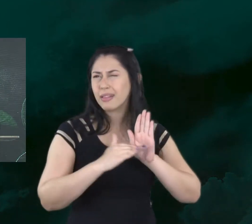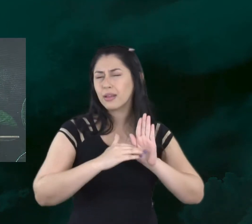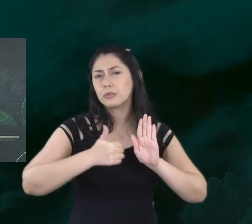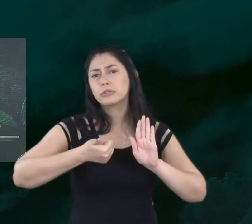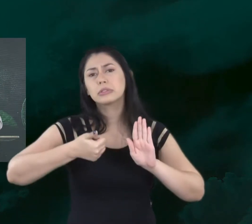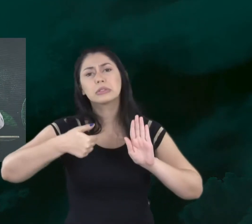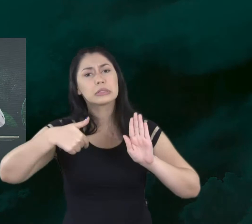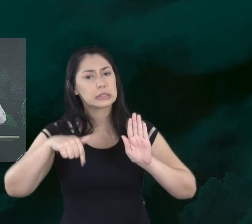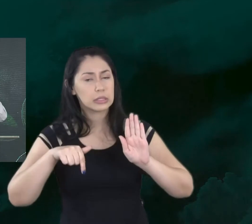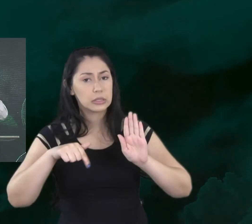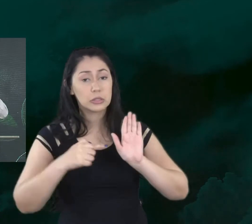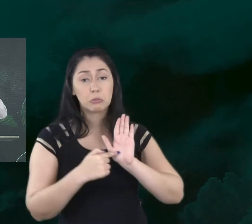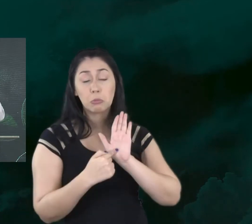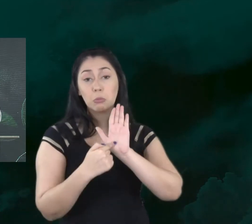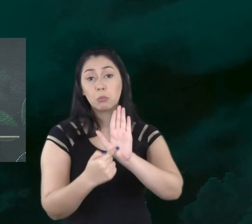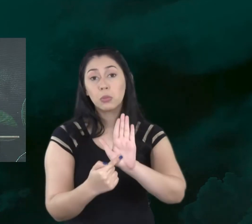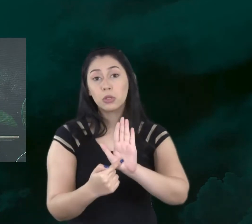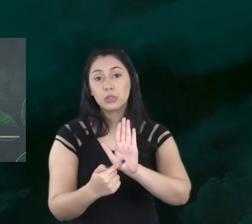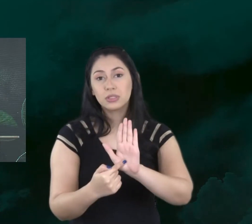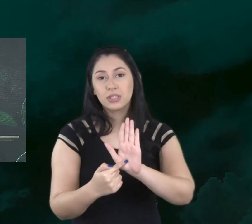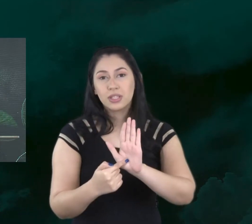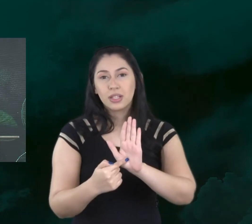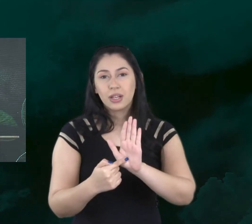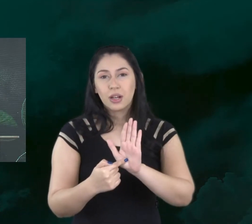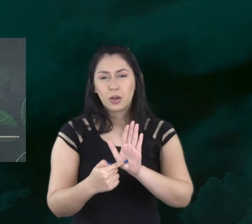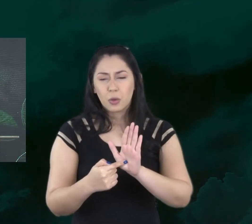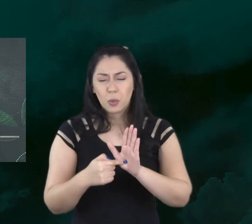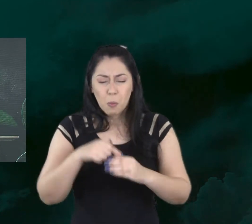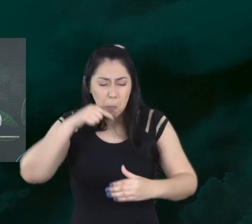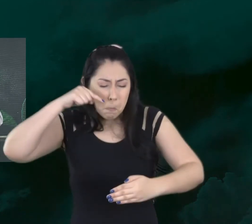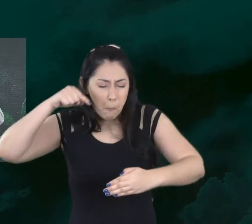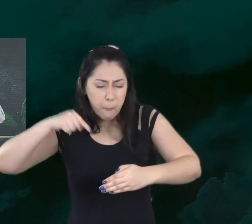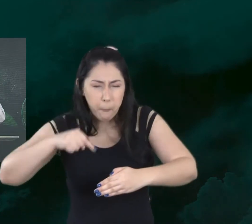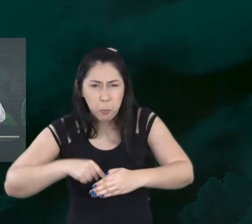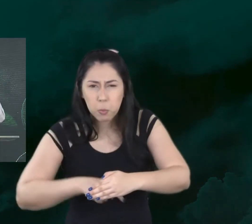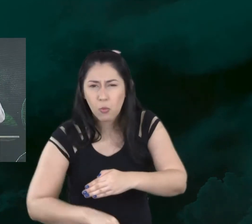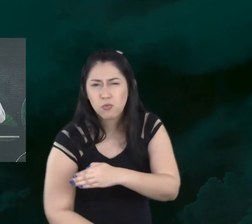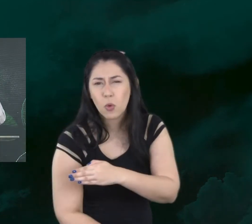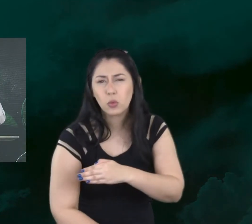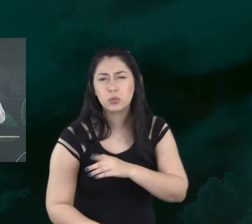17, ali mostra o âmago, né, da economia de Deus, que é